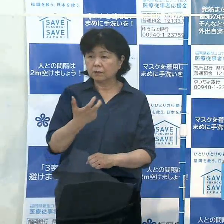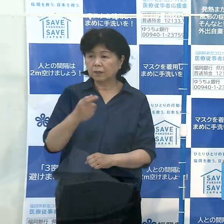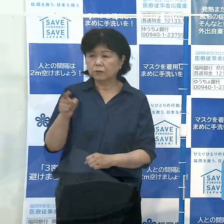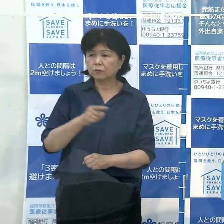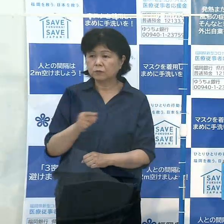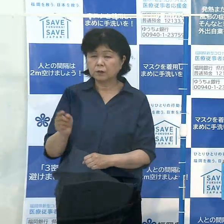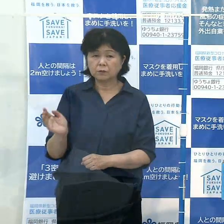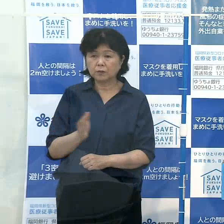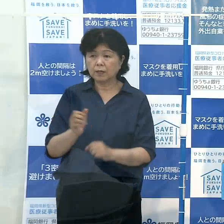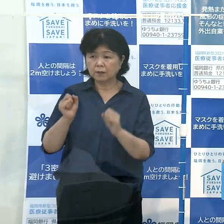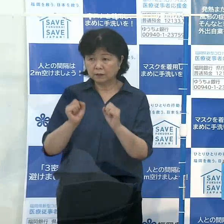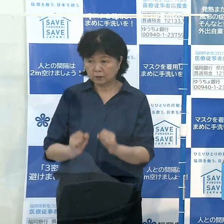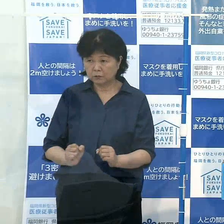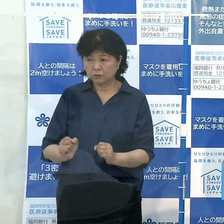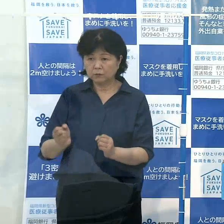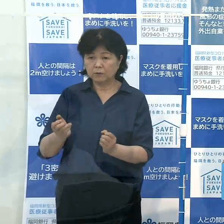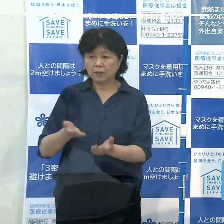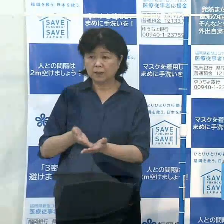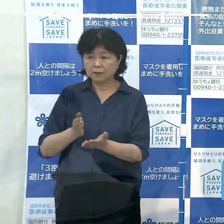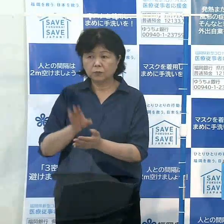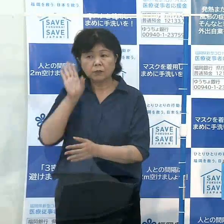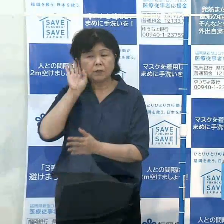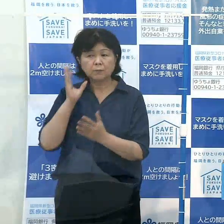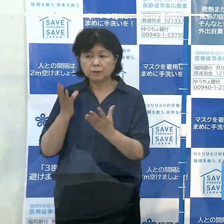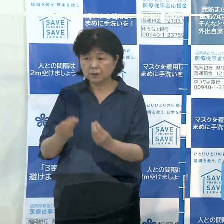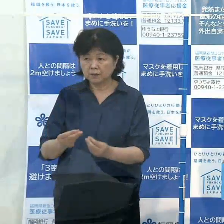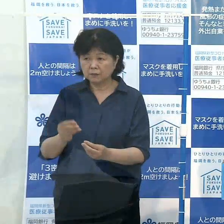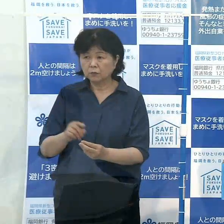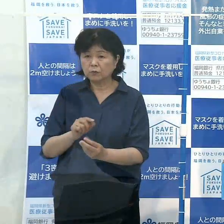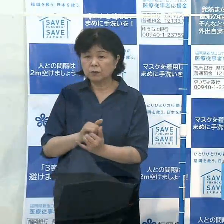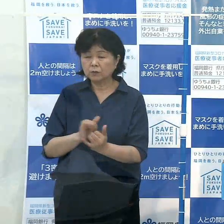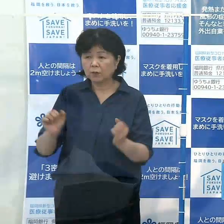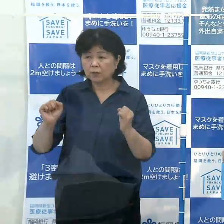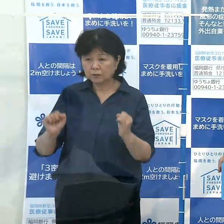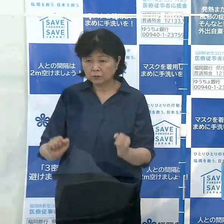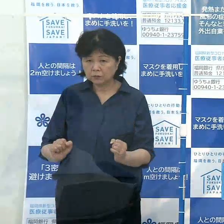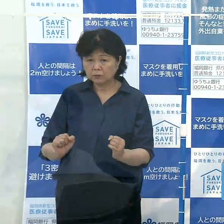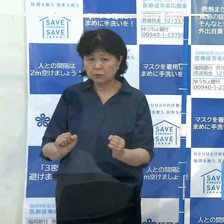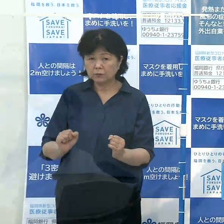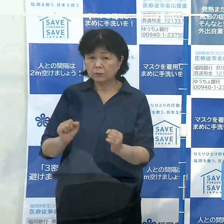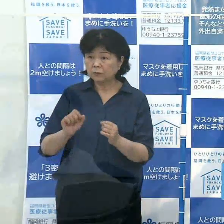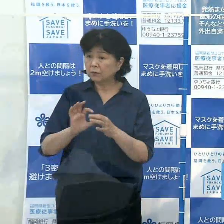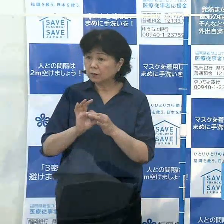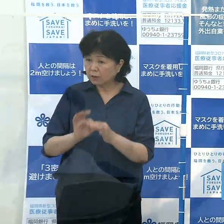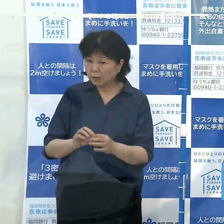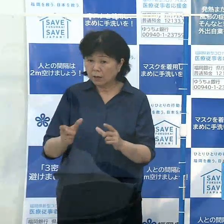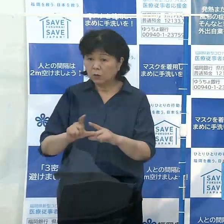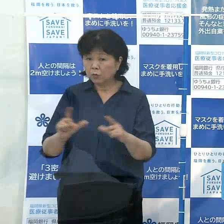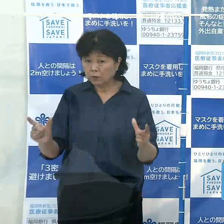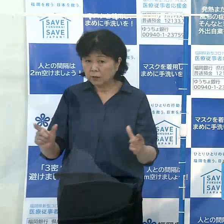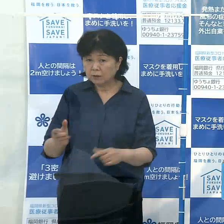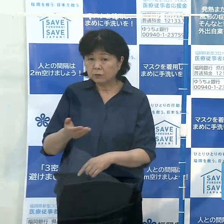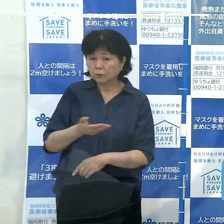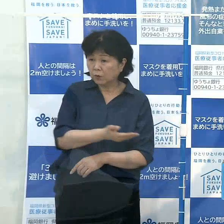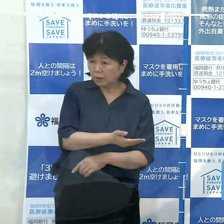っしゃるということですけれども、はい、そういう方がいることで増えている ということになるんでしょうか。それともその調